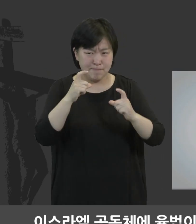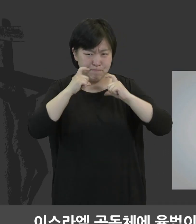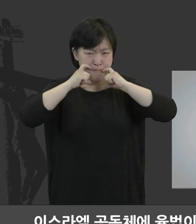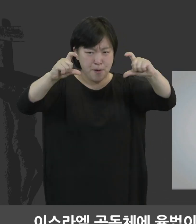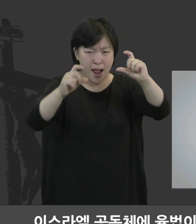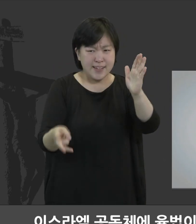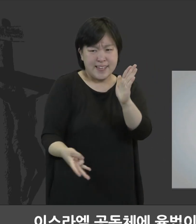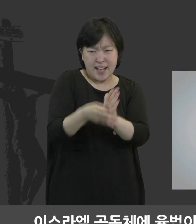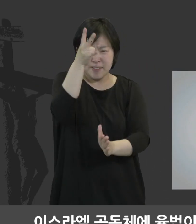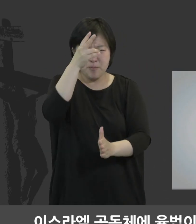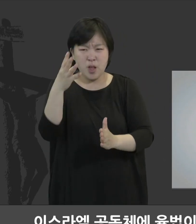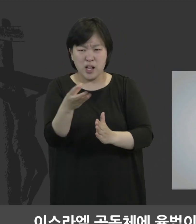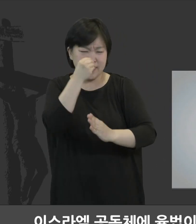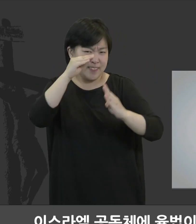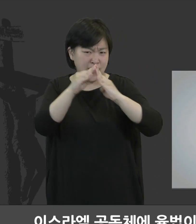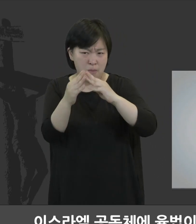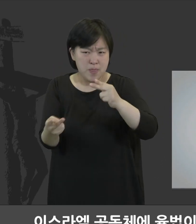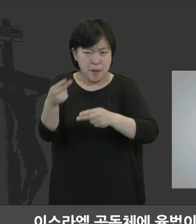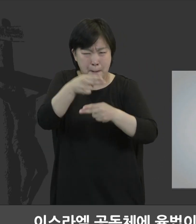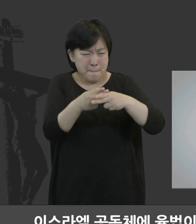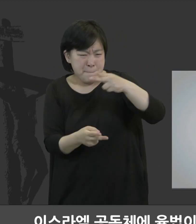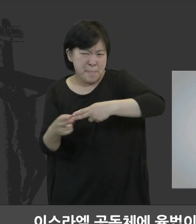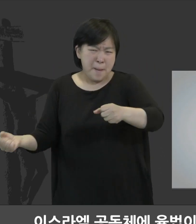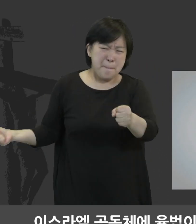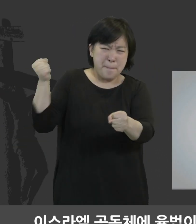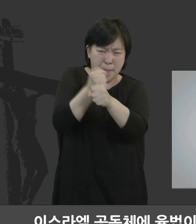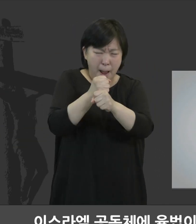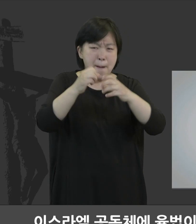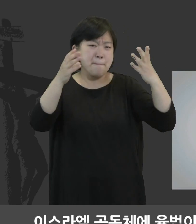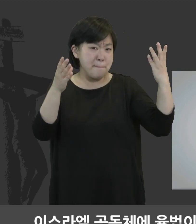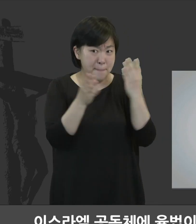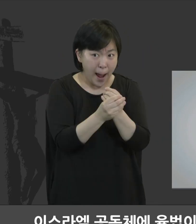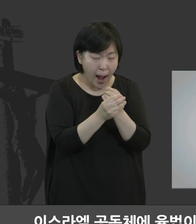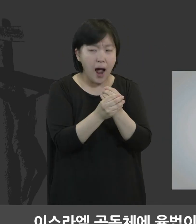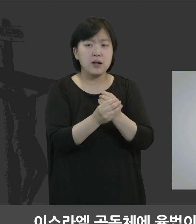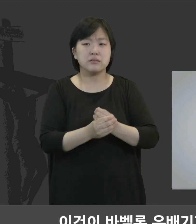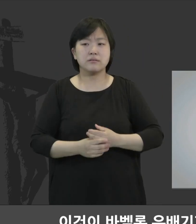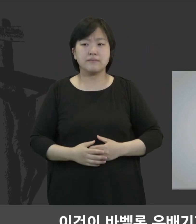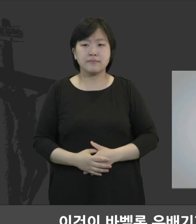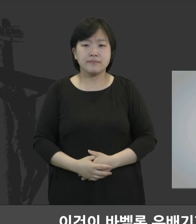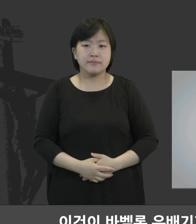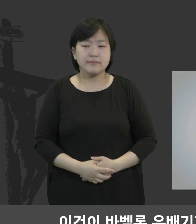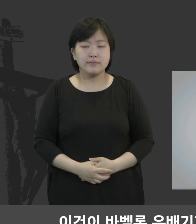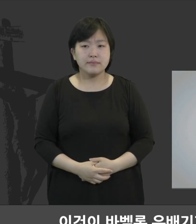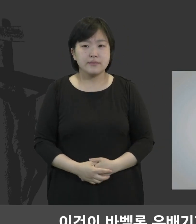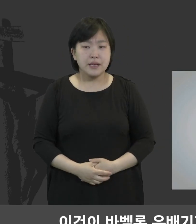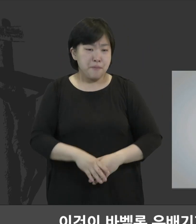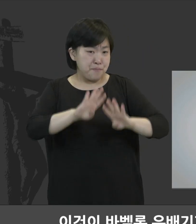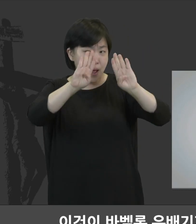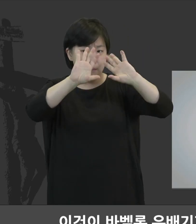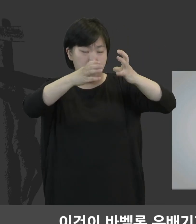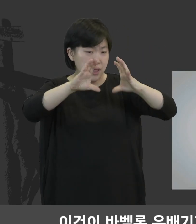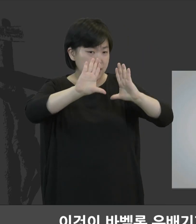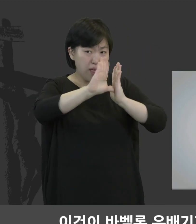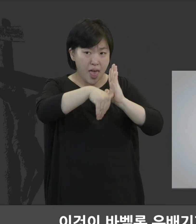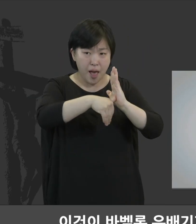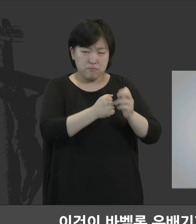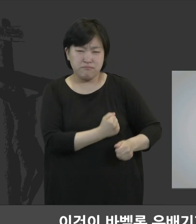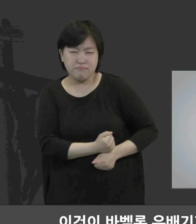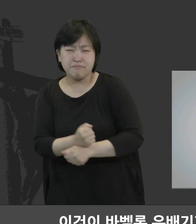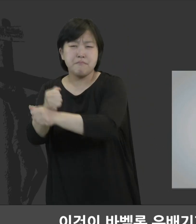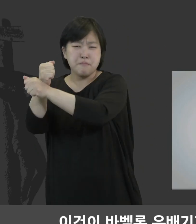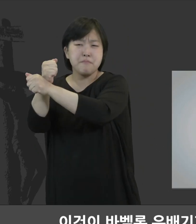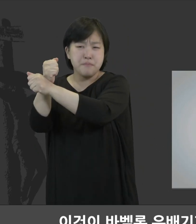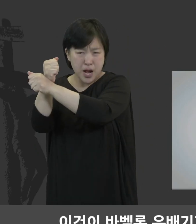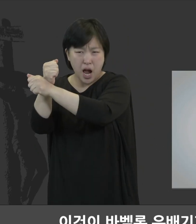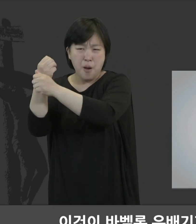선포되고 허물어진 예루살렘 성벽도 마침내 재건됩니다. 이것이 바벨론 유배기가 시작되고